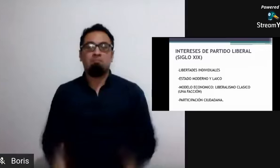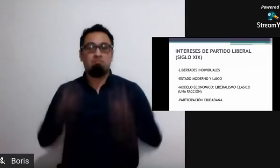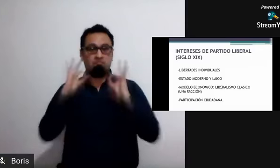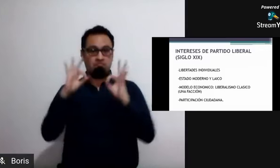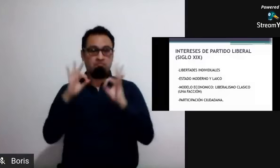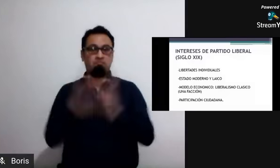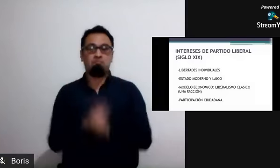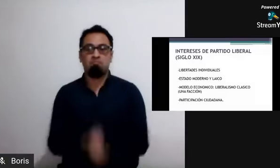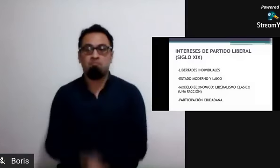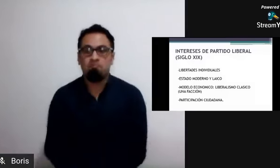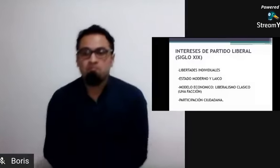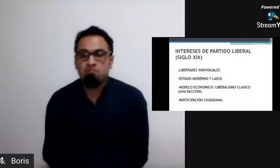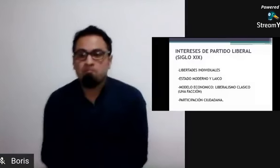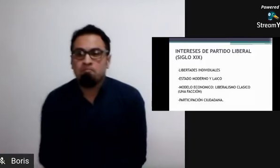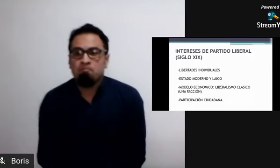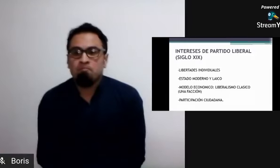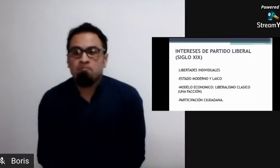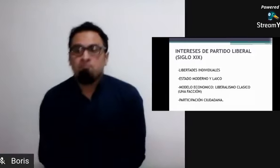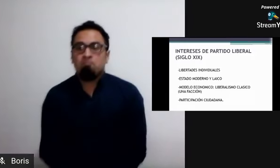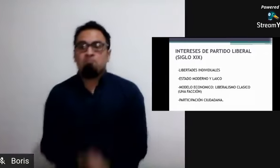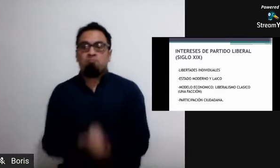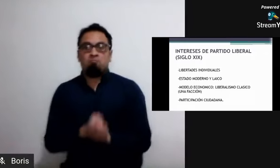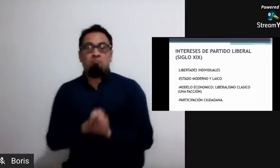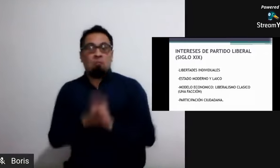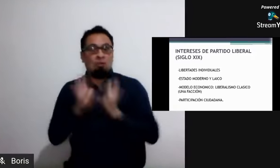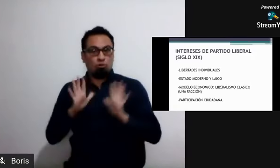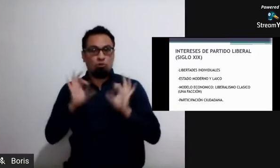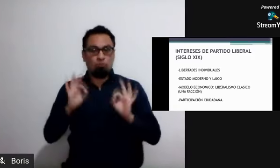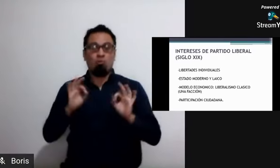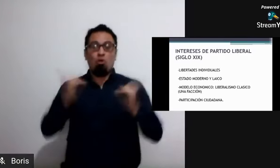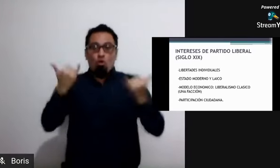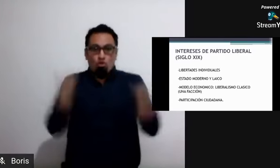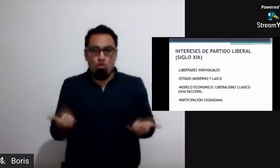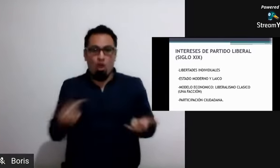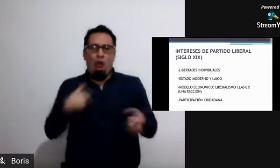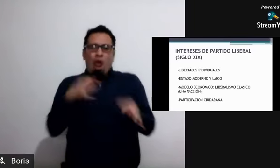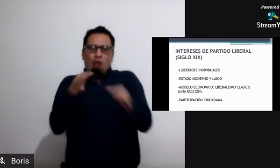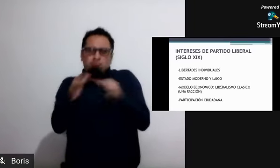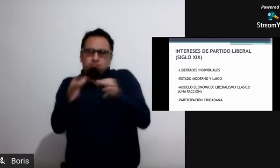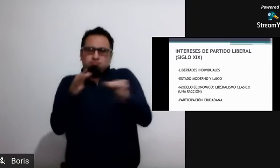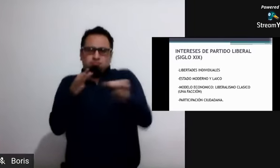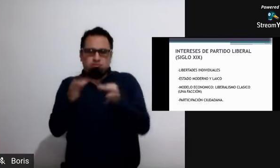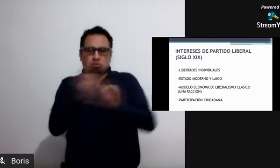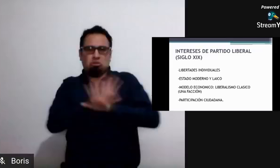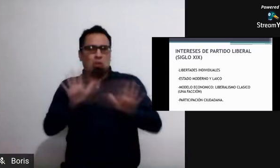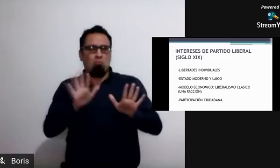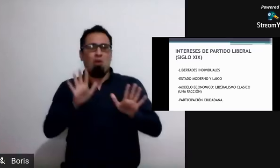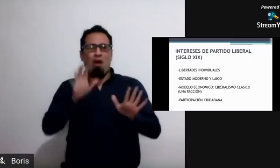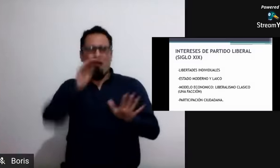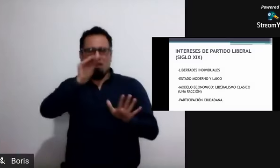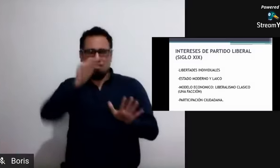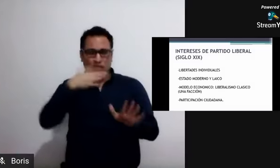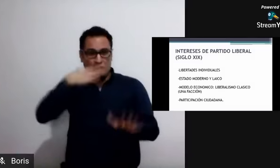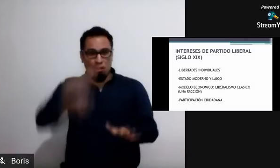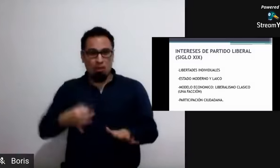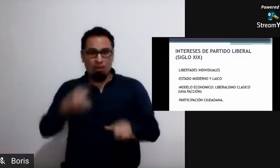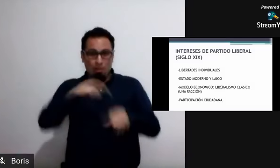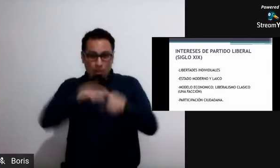tienen y que ellos persiguen como Partido Liberal, a pesar de que pues ya hoy por hoy podemos ver que se han añadido muchos más